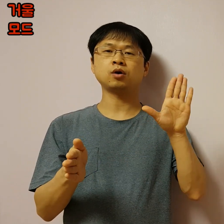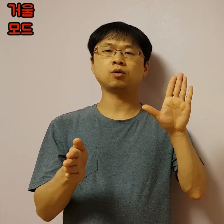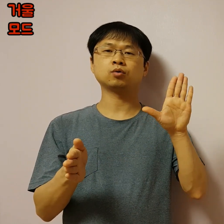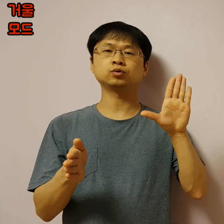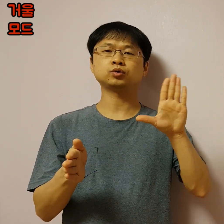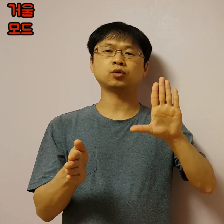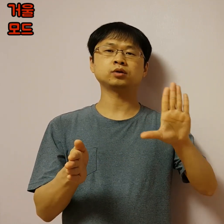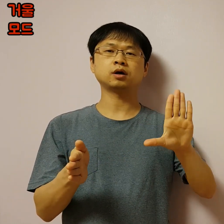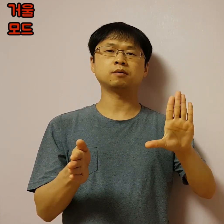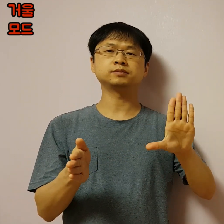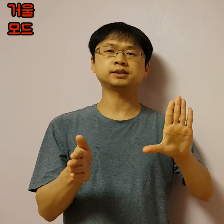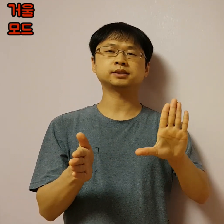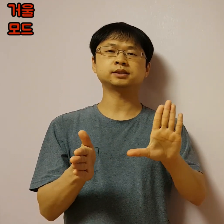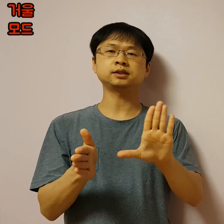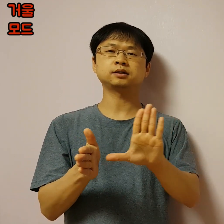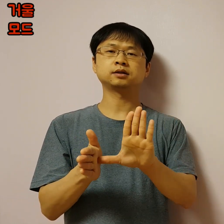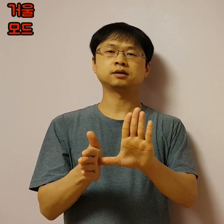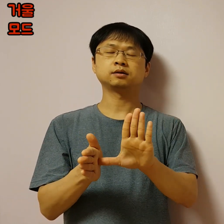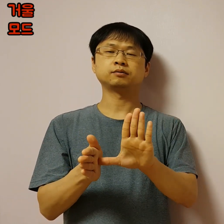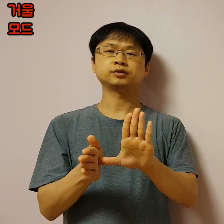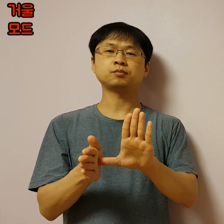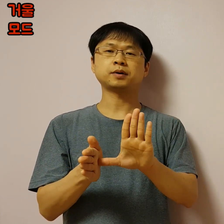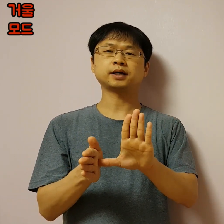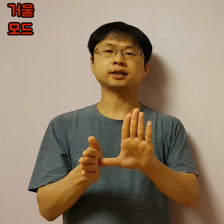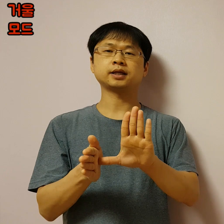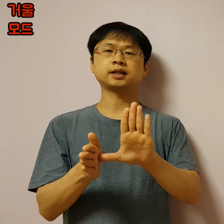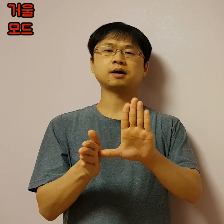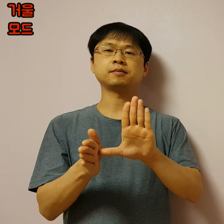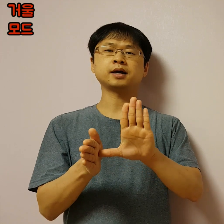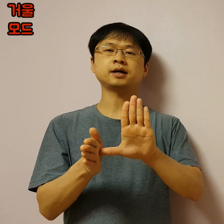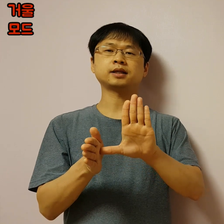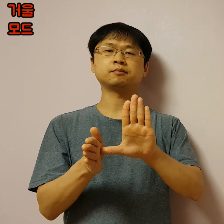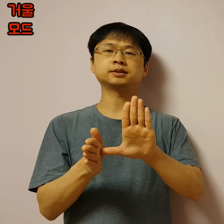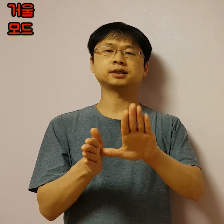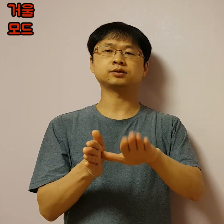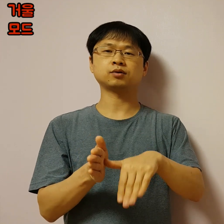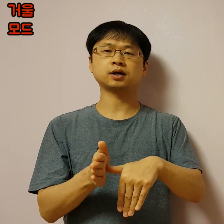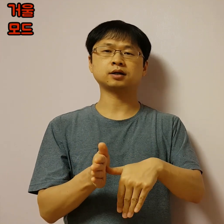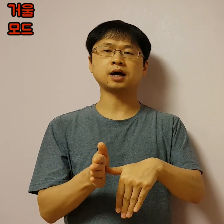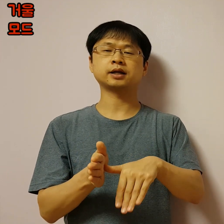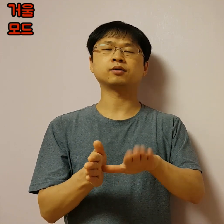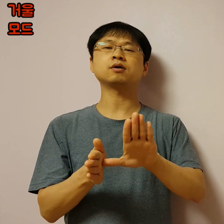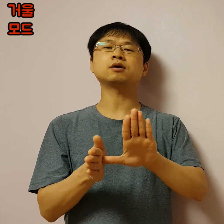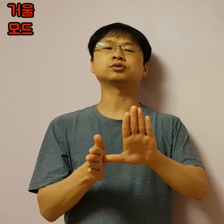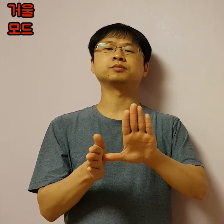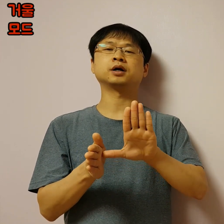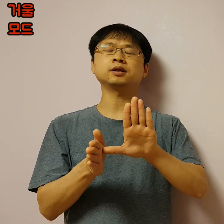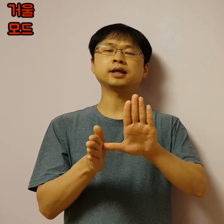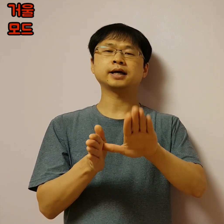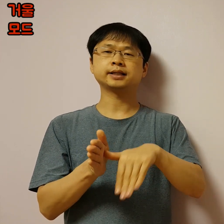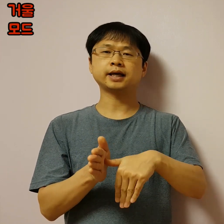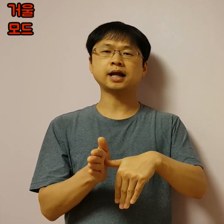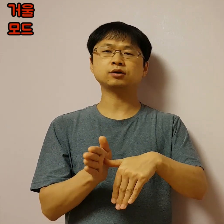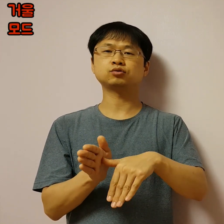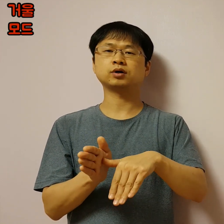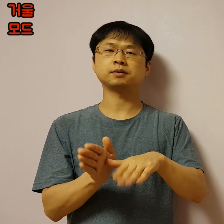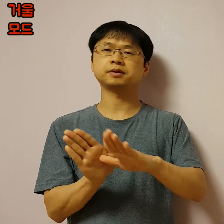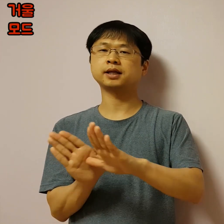세우고요. 오른손 엄지를 왼손바닥에 댄 다음에 나머지 네 손가락을 아래로 꺾어주면 때라는 수가 됩니다.